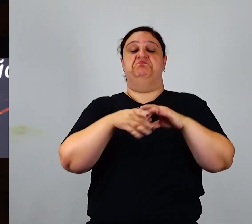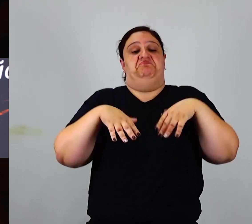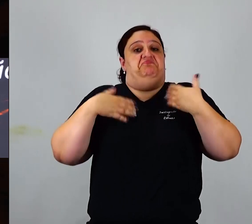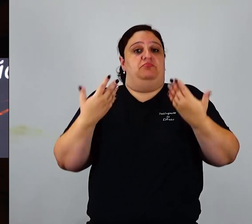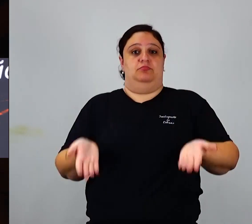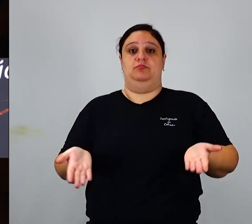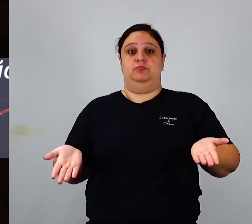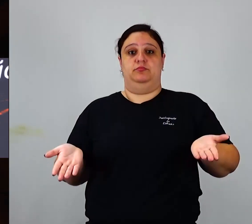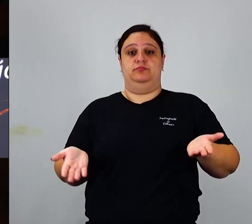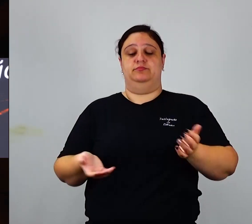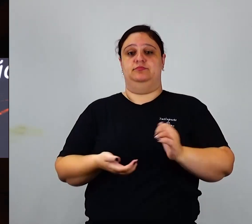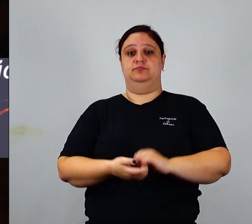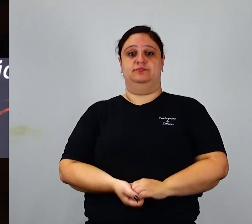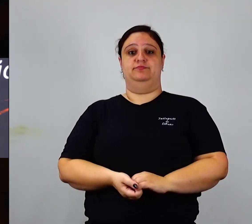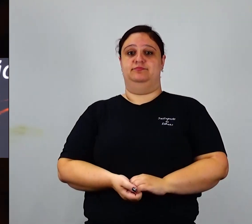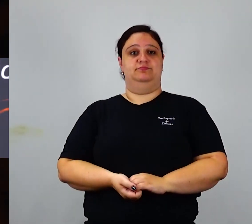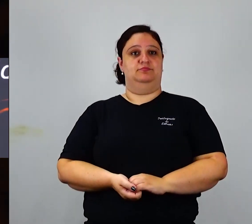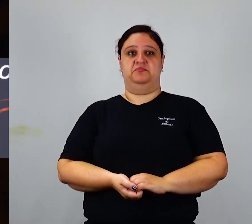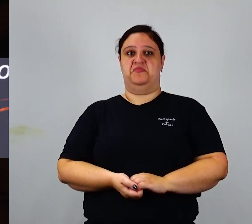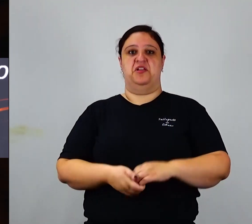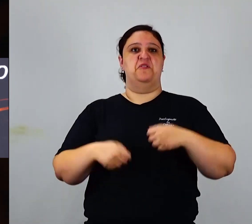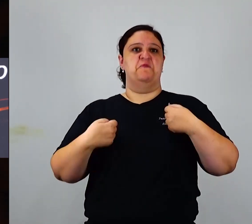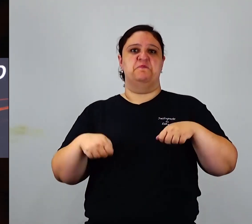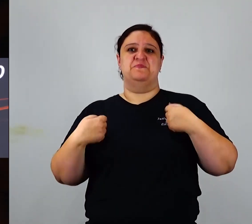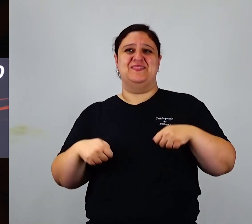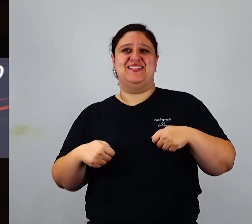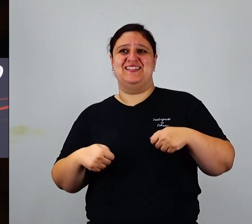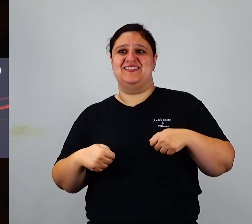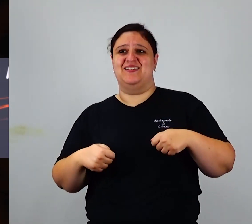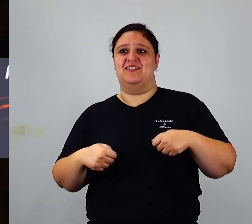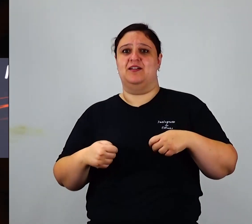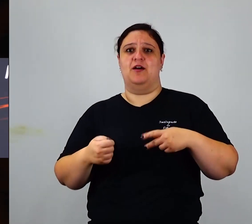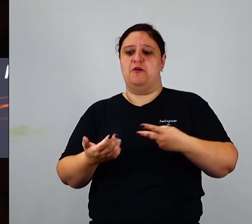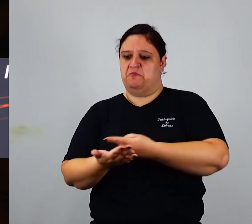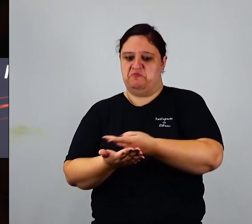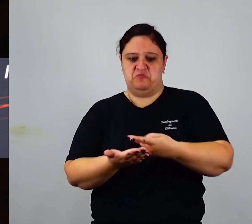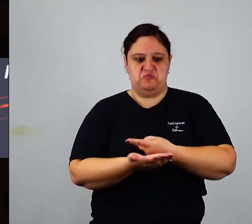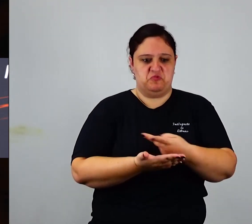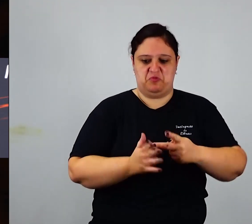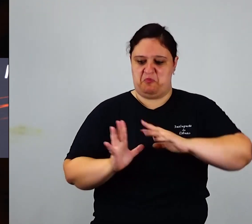então, não precisam buscar as coisas desta vida.